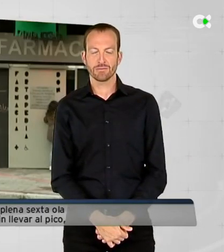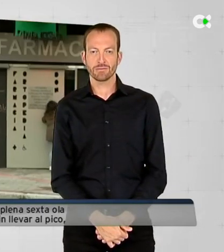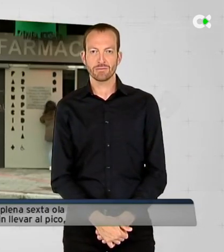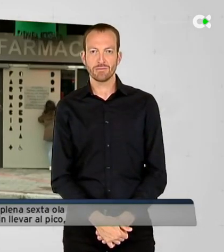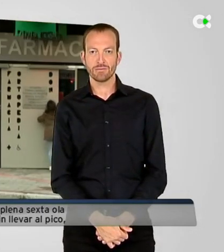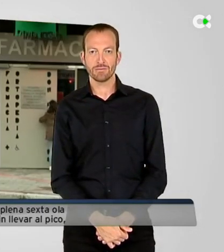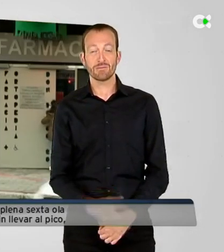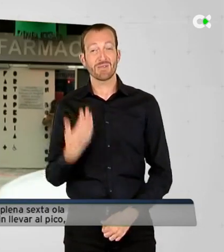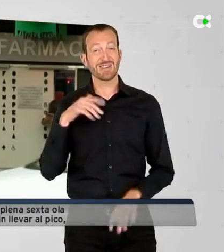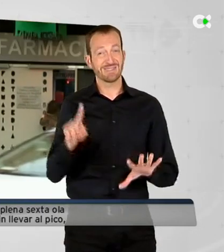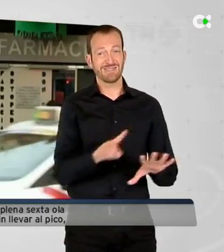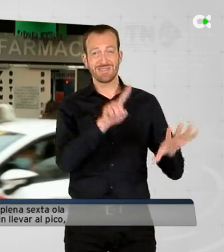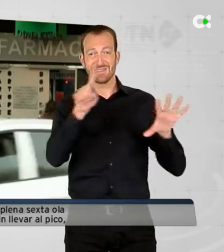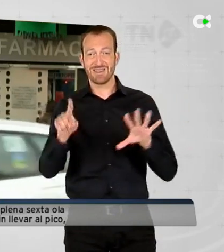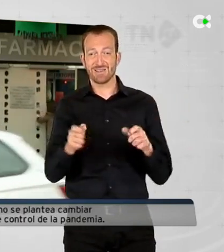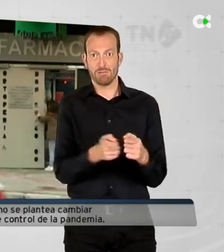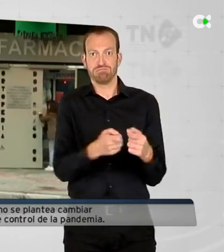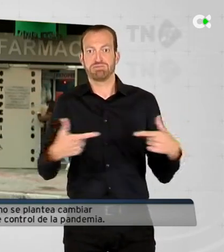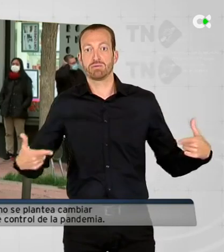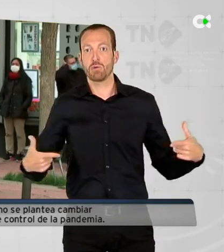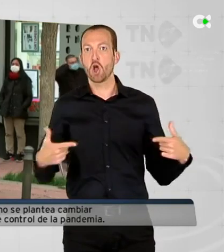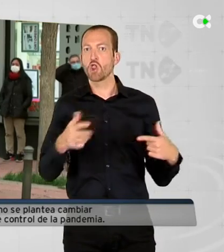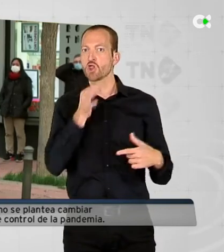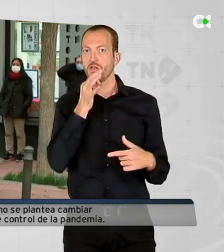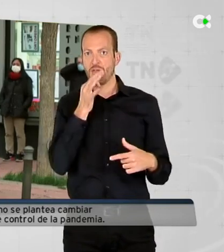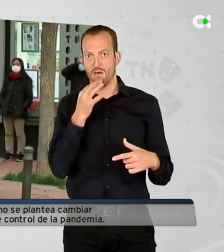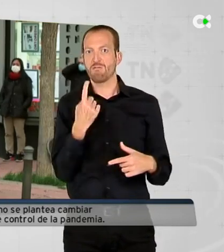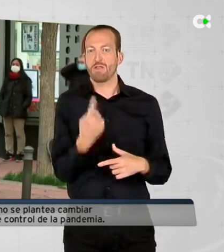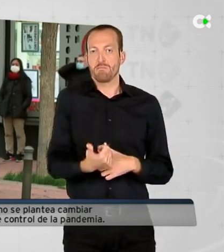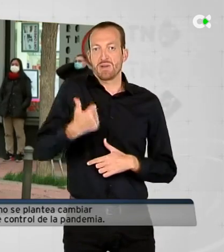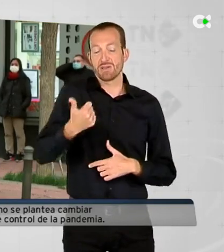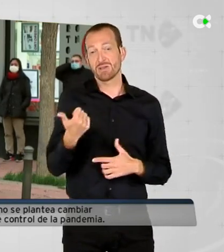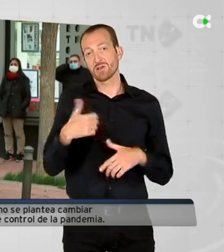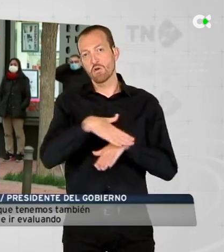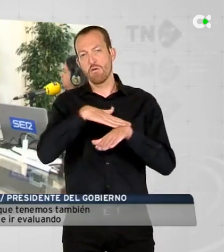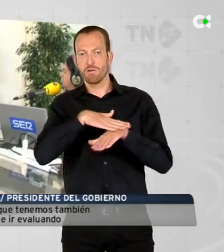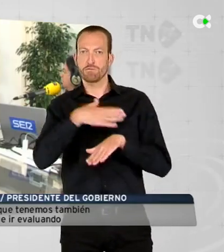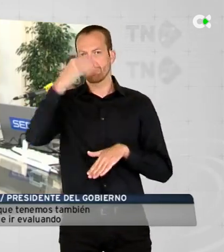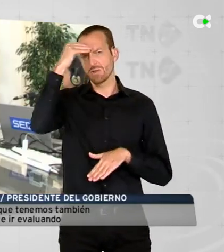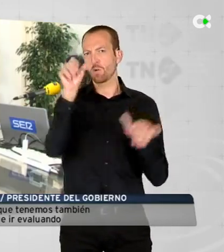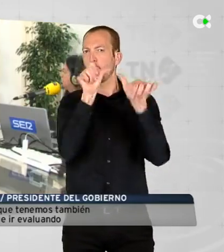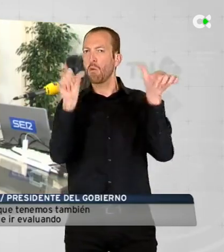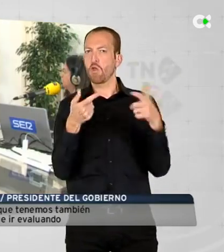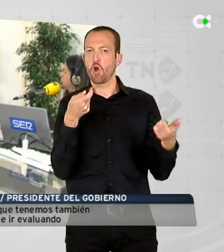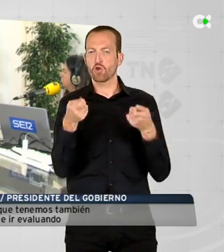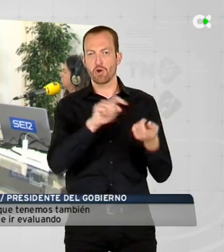En plena sexta ola y sin llegar al pico el gobierno se plantea cambiar el modelo de control de la pandemia. Yo creo que tenemos también que ir